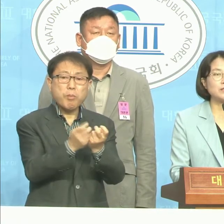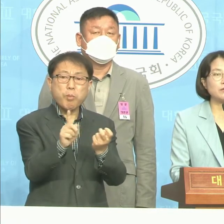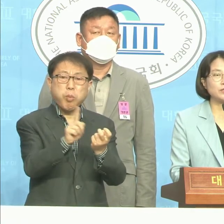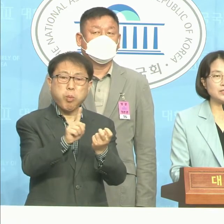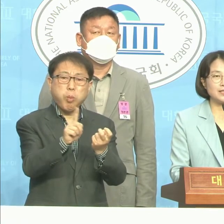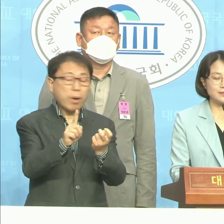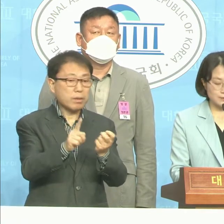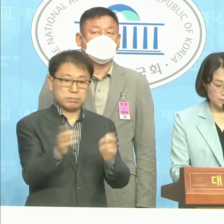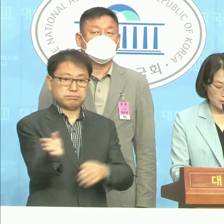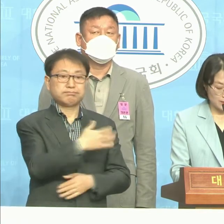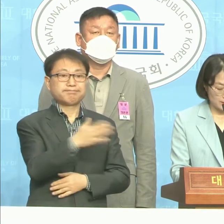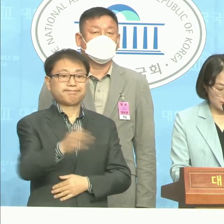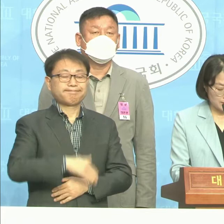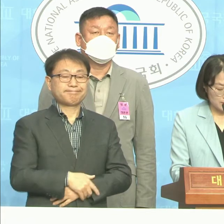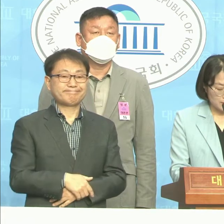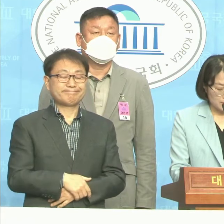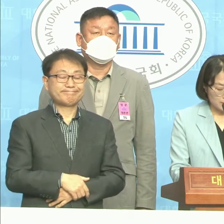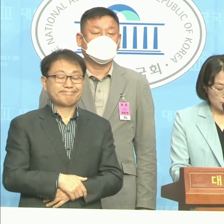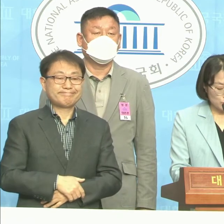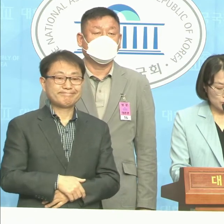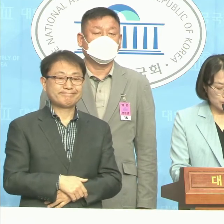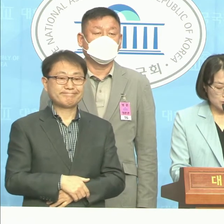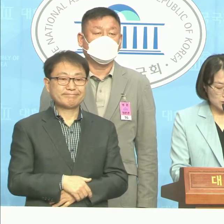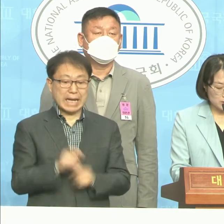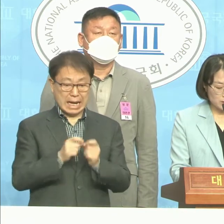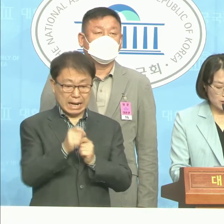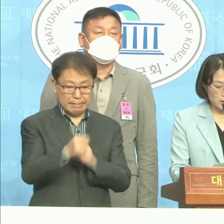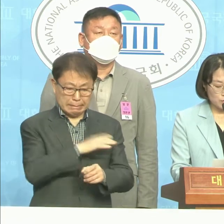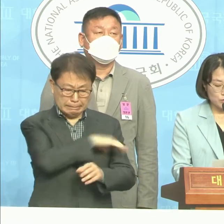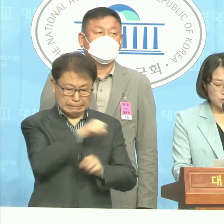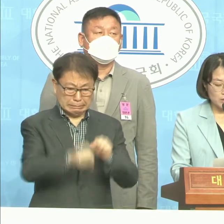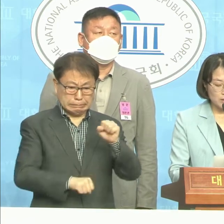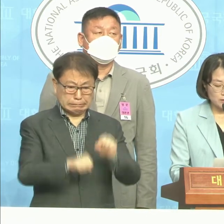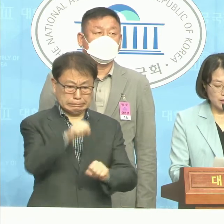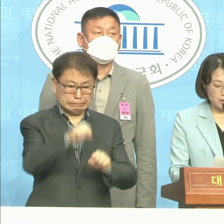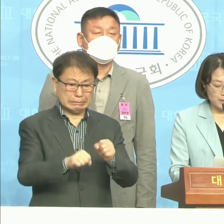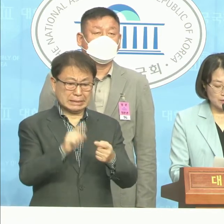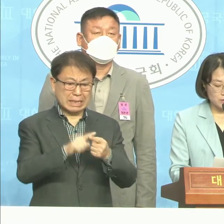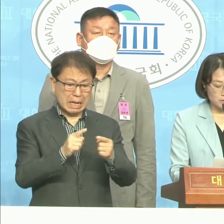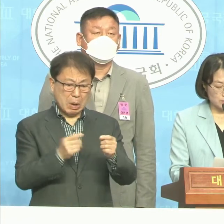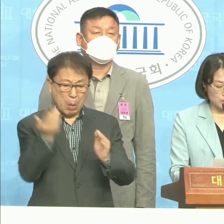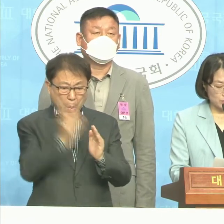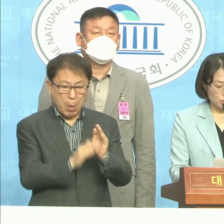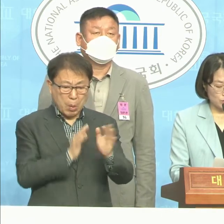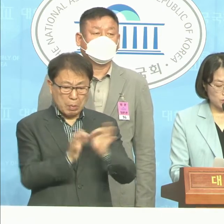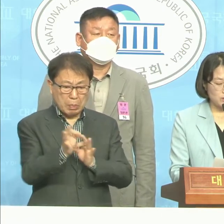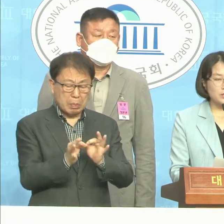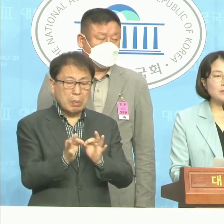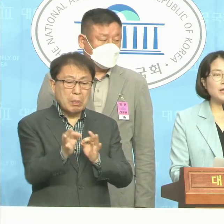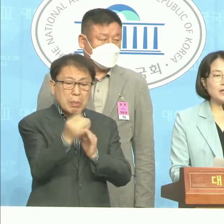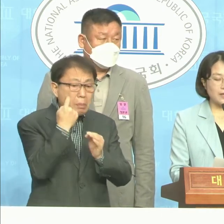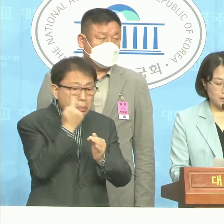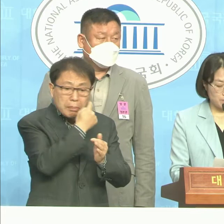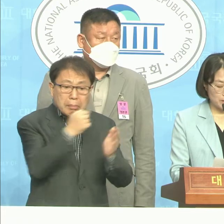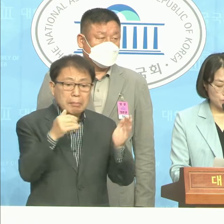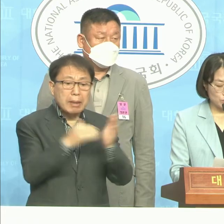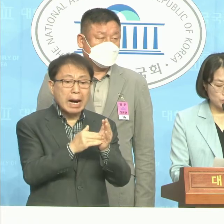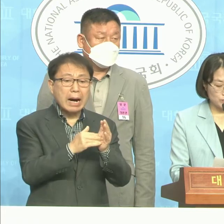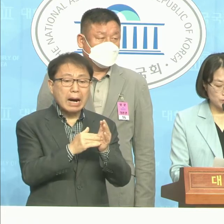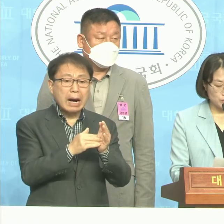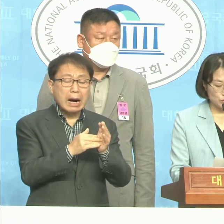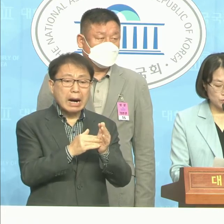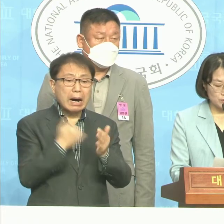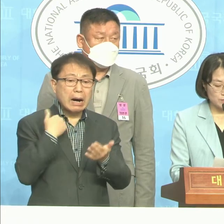마련하고 있지 않습니다 하도급 각질 실태가 공정이 위에 밝혀졌음에도 일말의 반성도